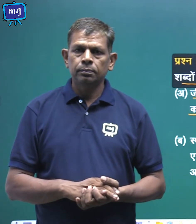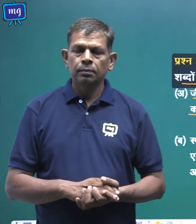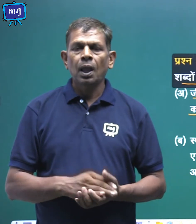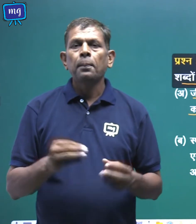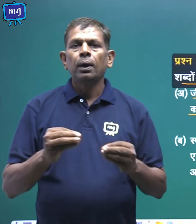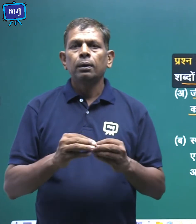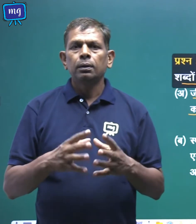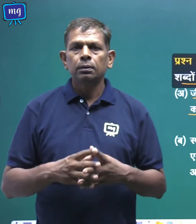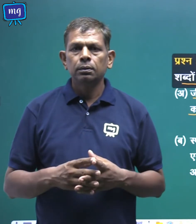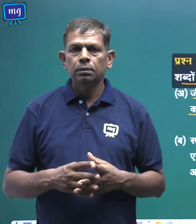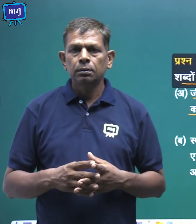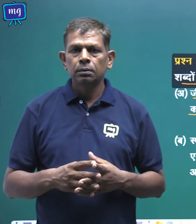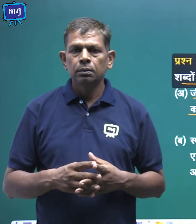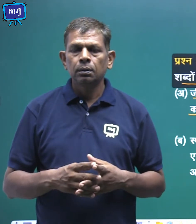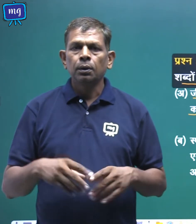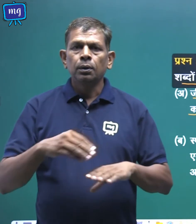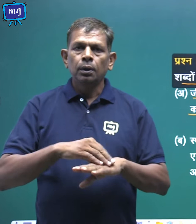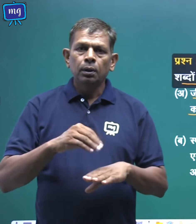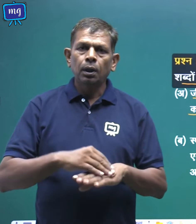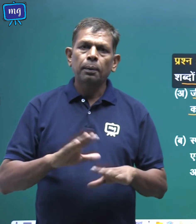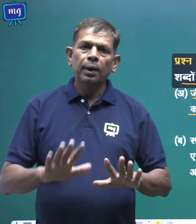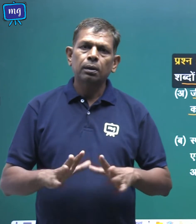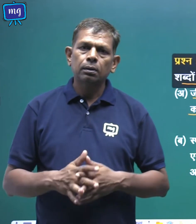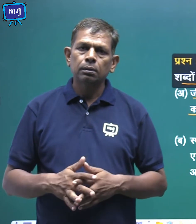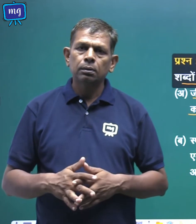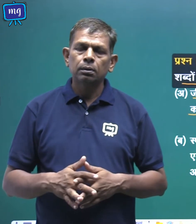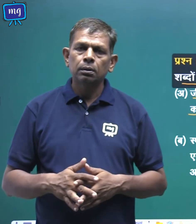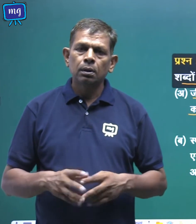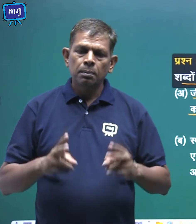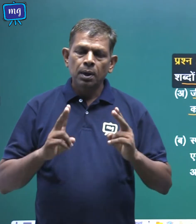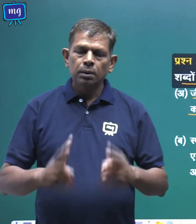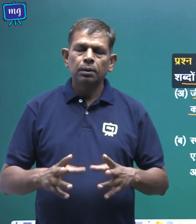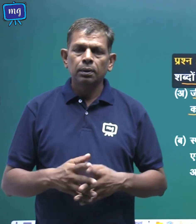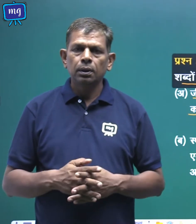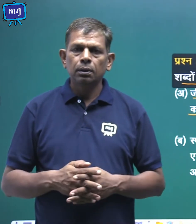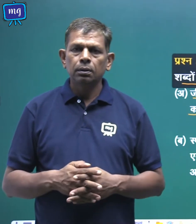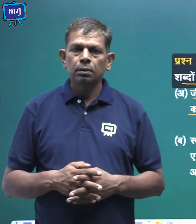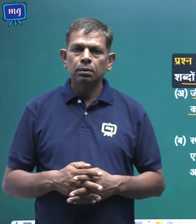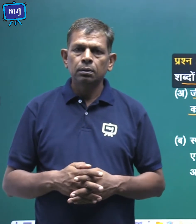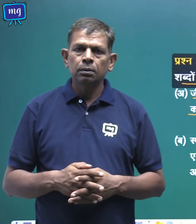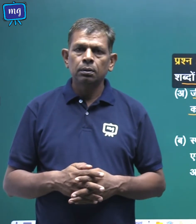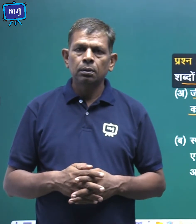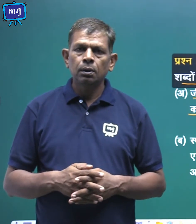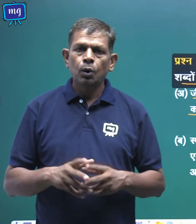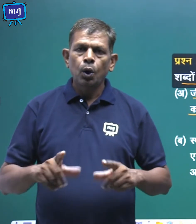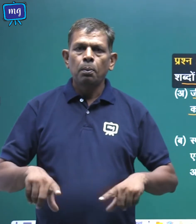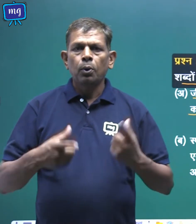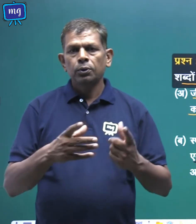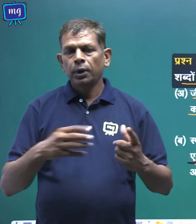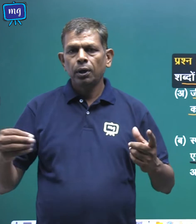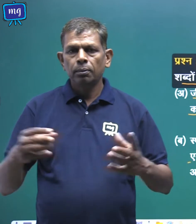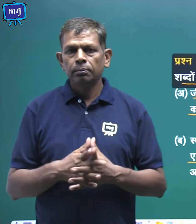ब, स्थल पर पाए जाने वाले पौधों